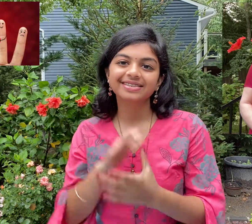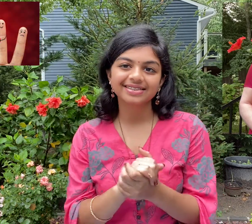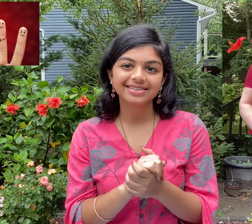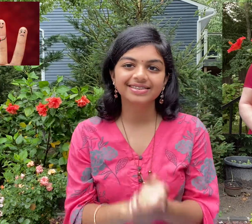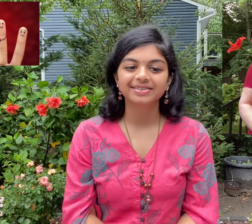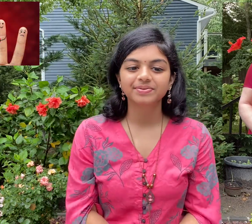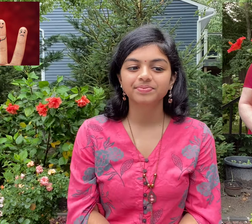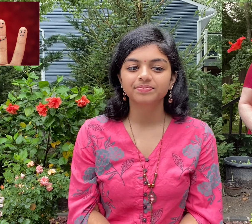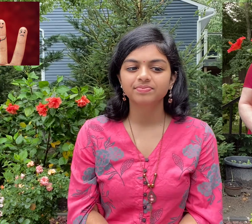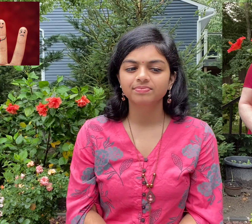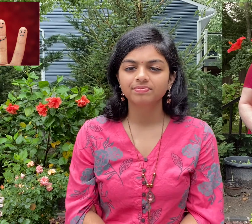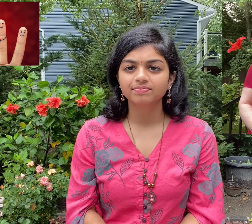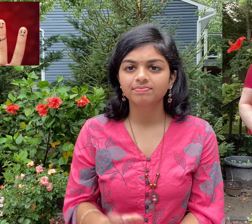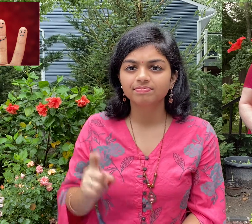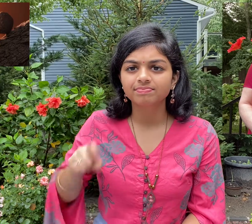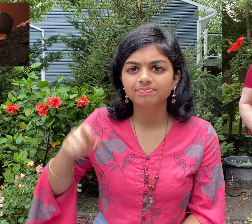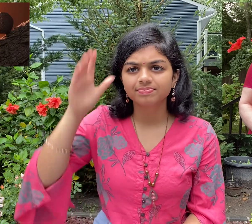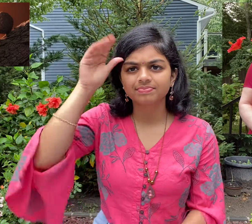Parasatiyanolle Nimba.